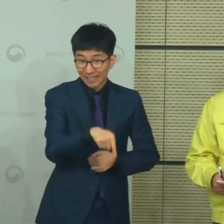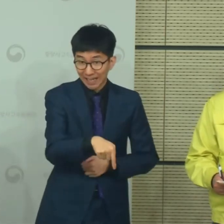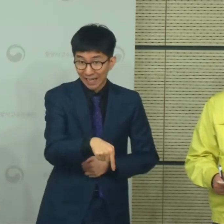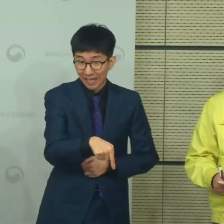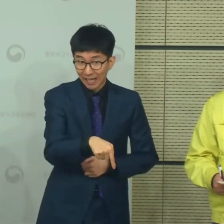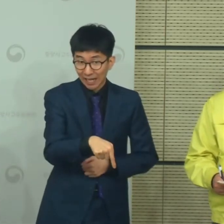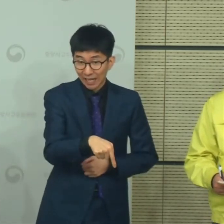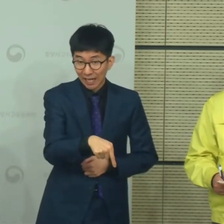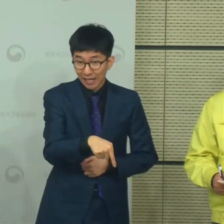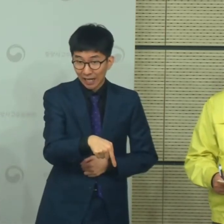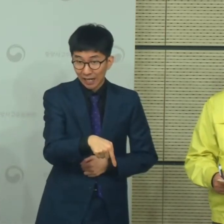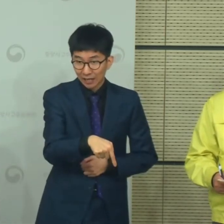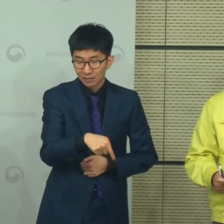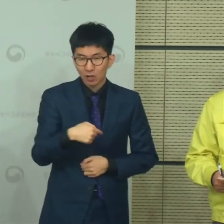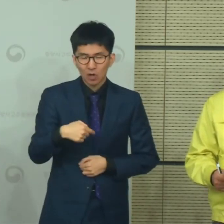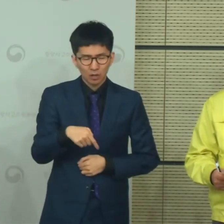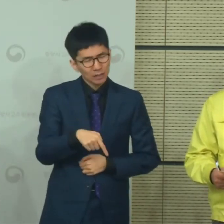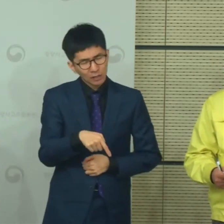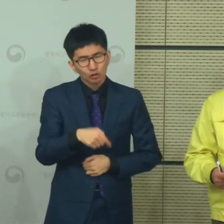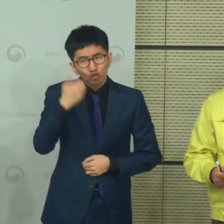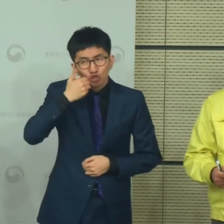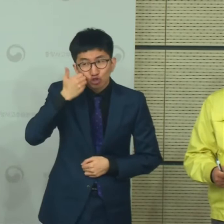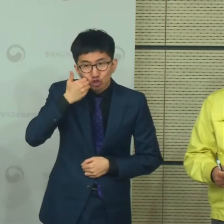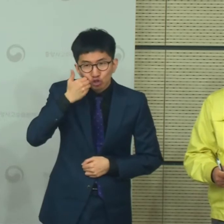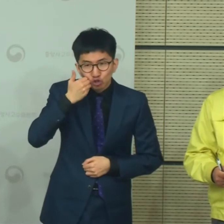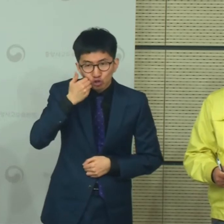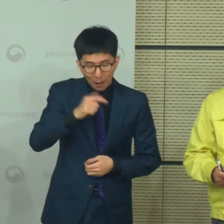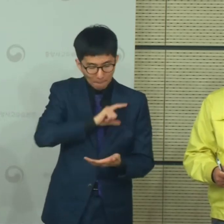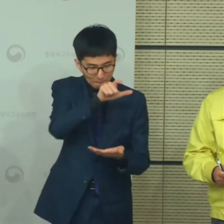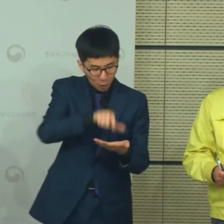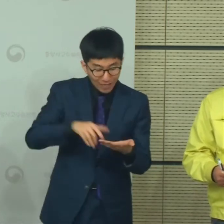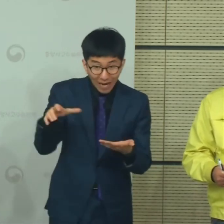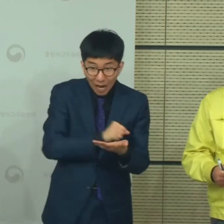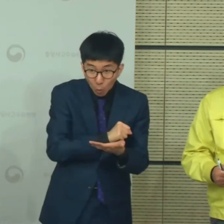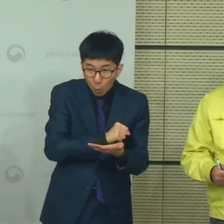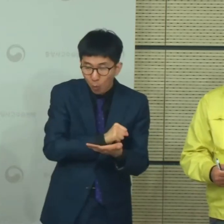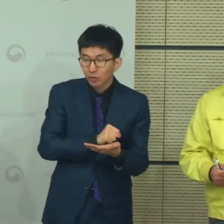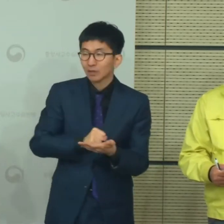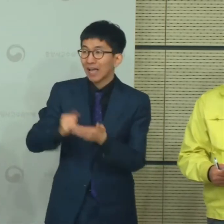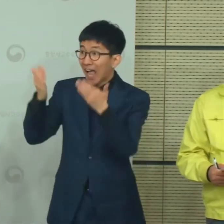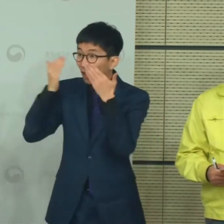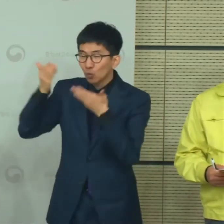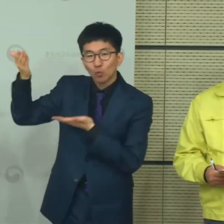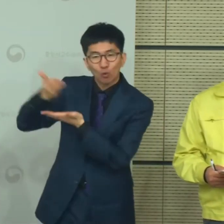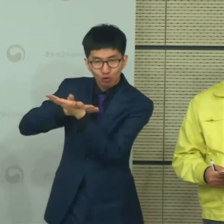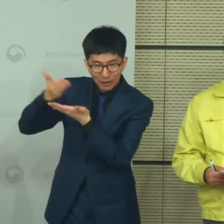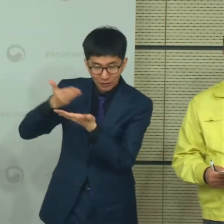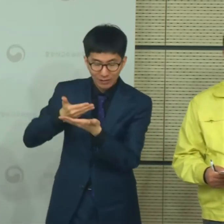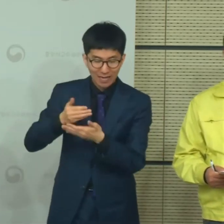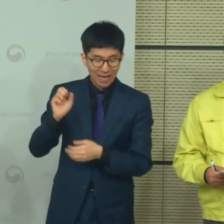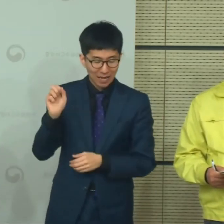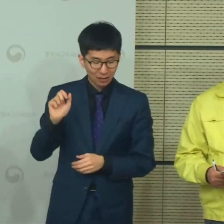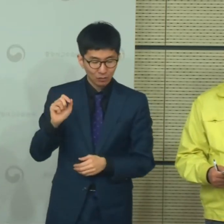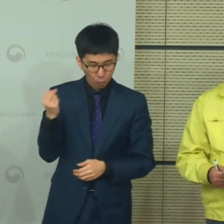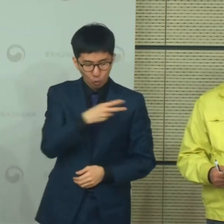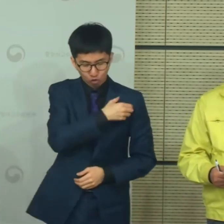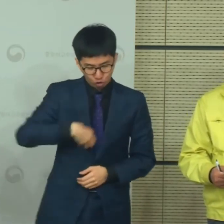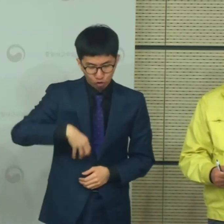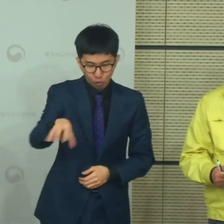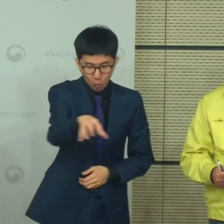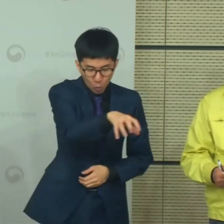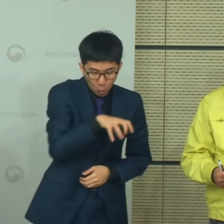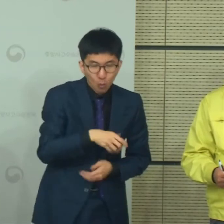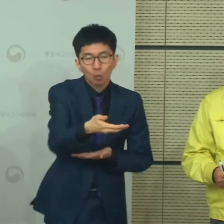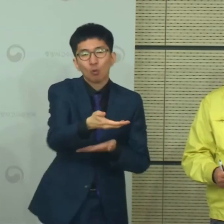관련 정보를 지자체 학교 당국과 공유를 하고 필요한 경우에 그 수사당국의 협조